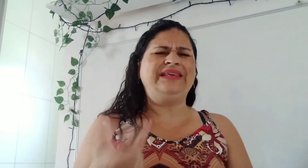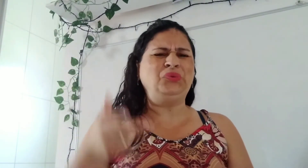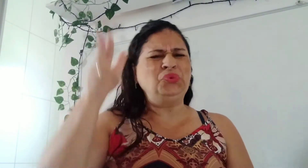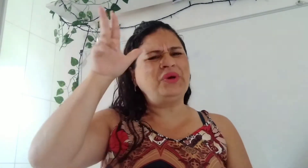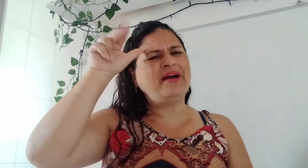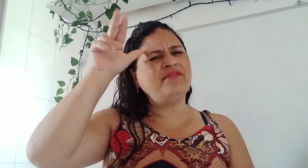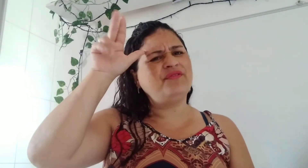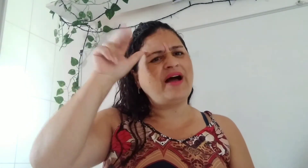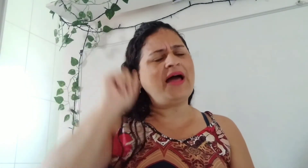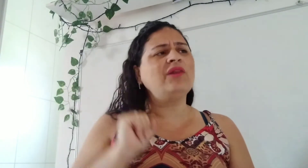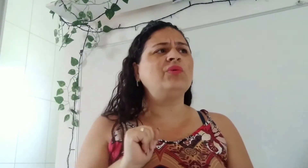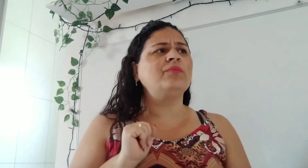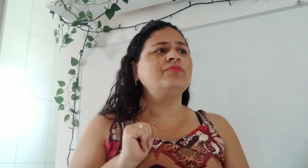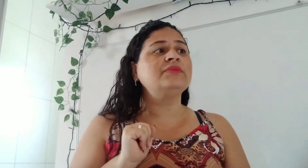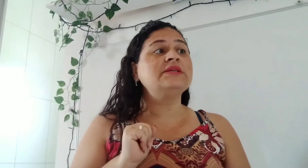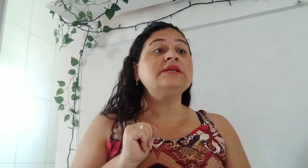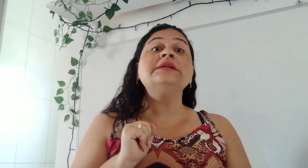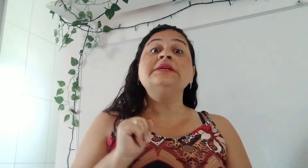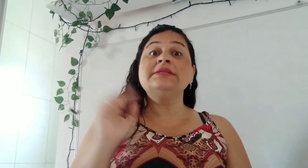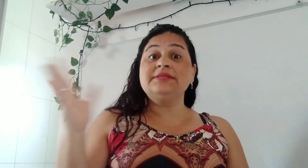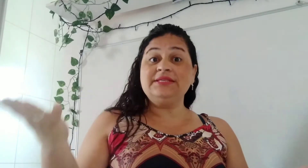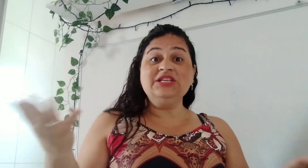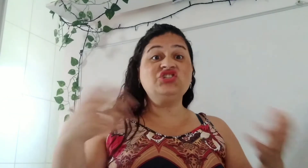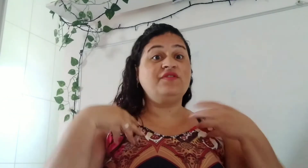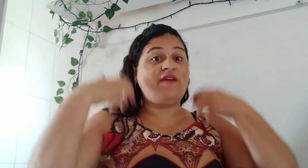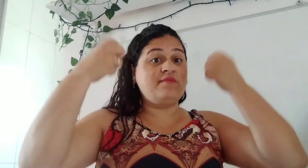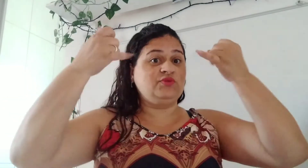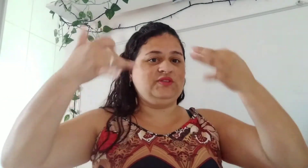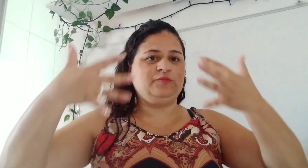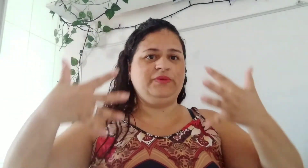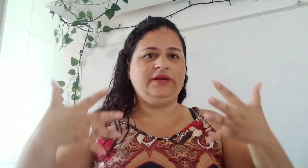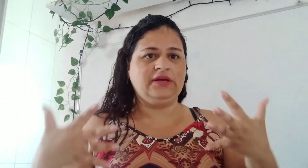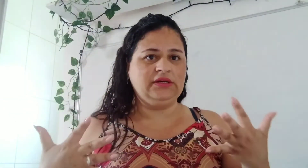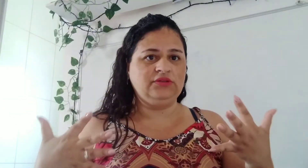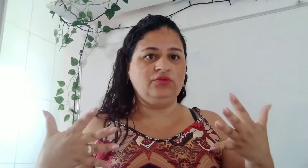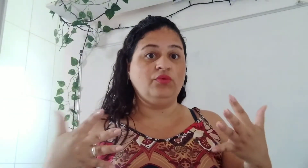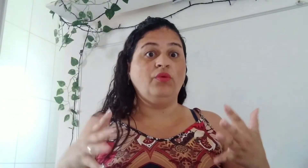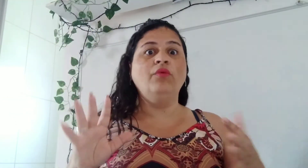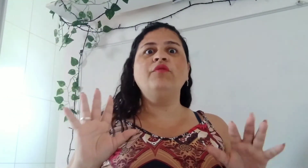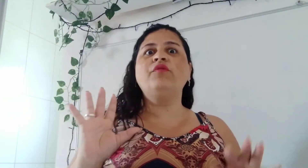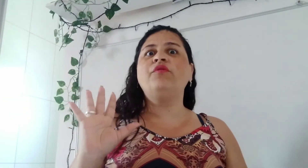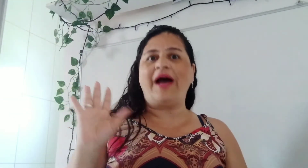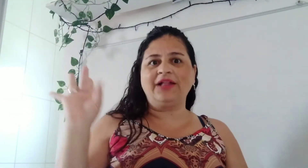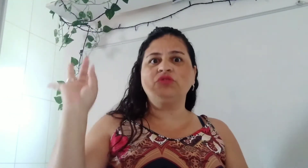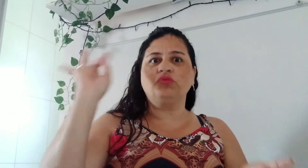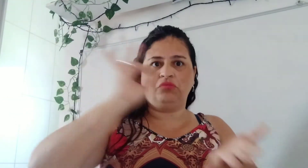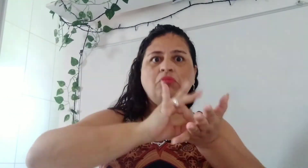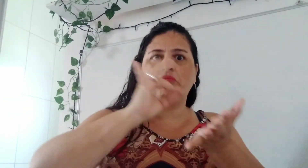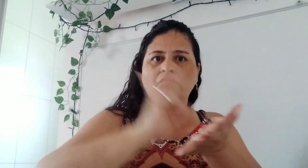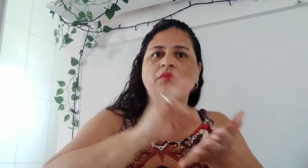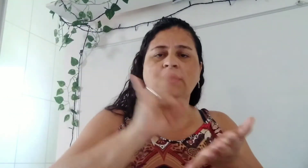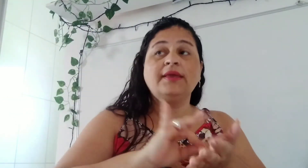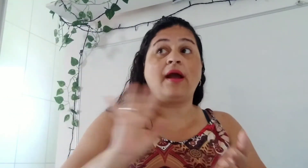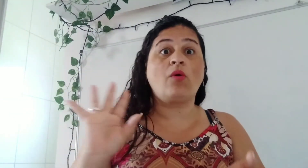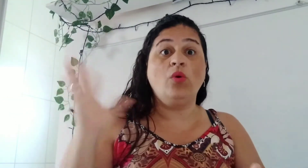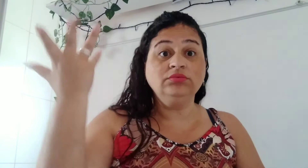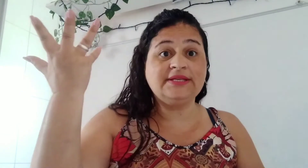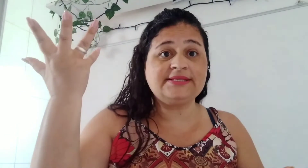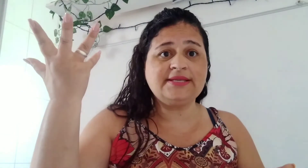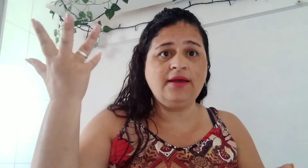do cavalo. Se estivermos explicando um fato que